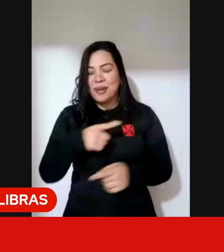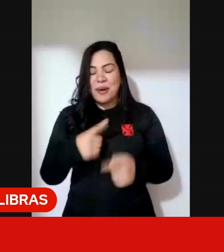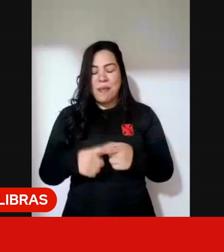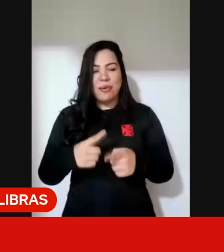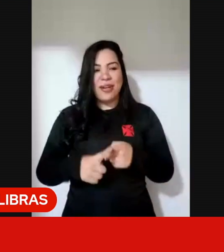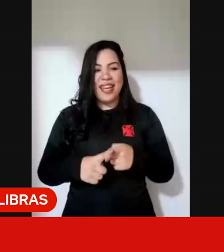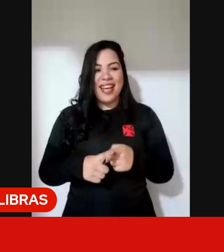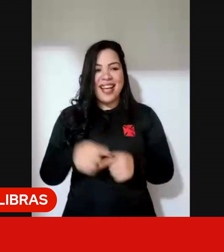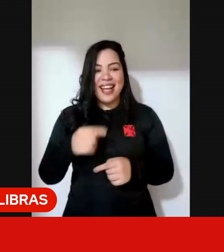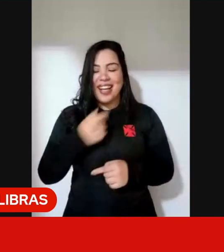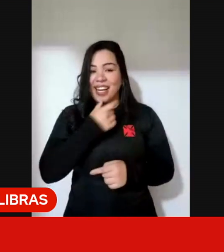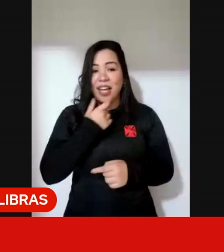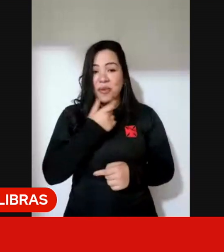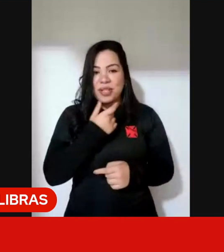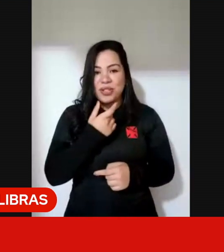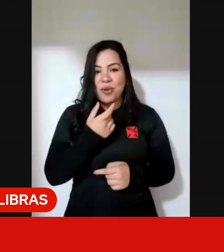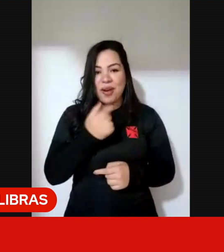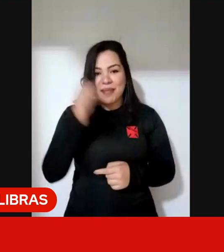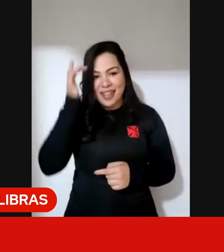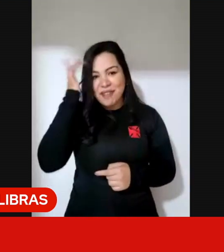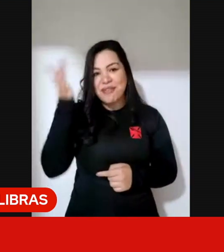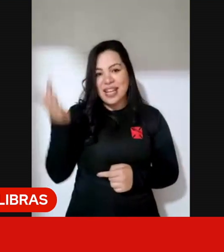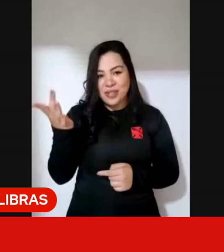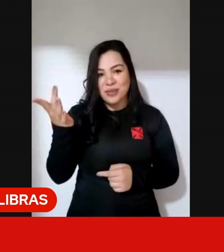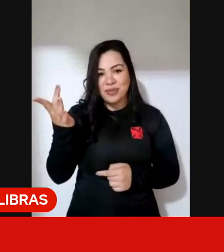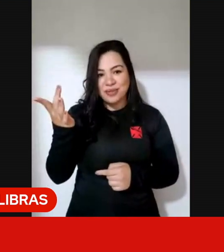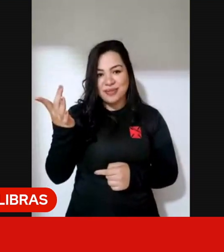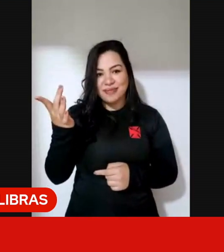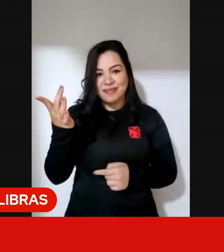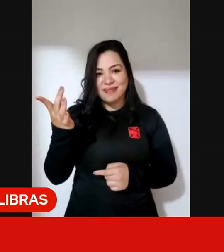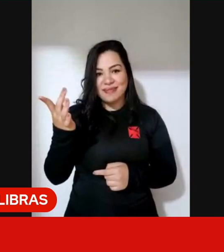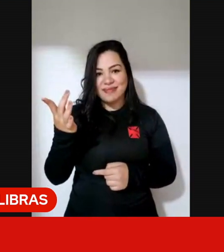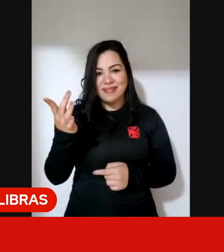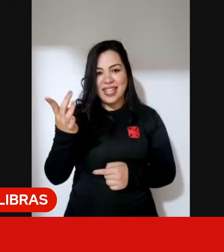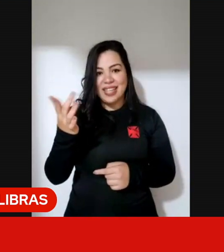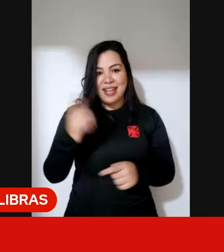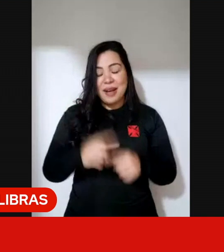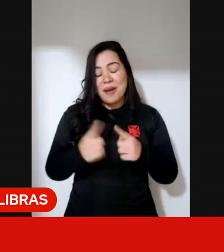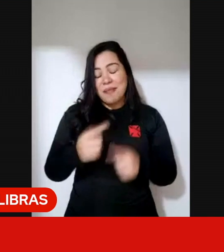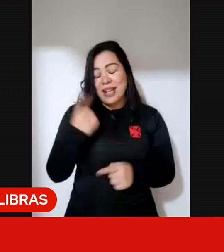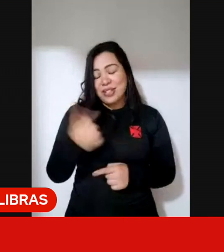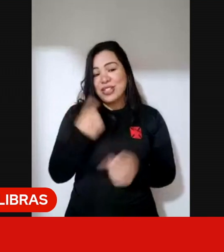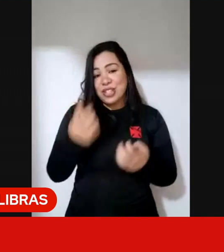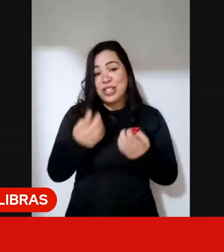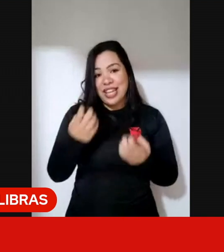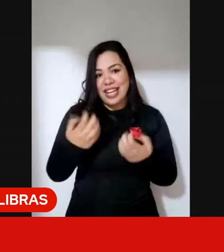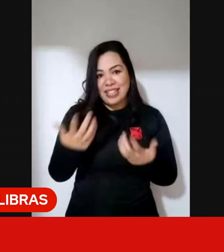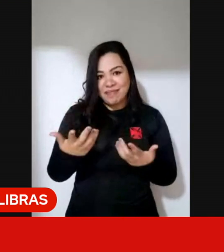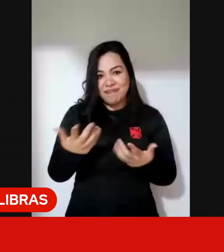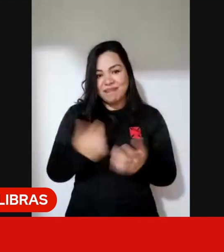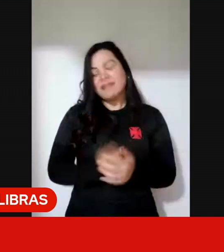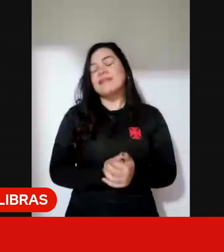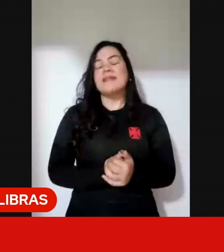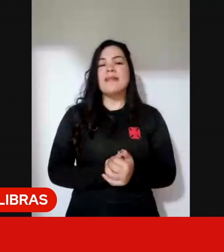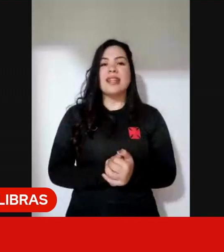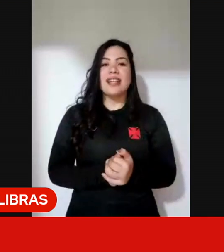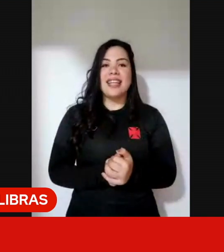difícil, porque nenhum idioma é fácil, né? Basta a gente querer.